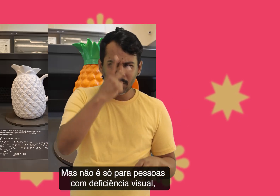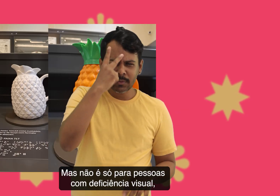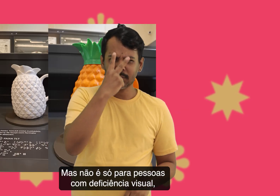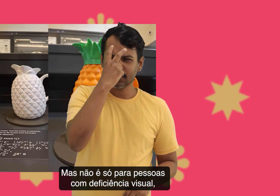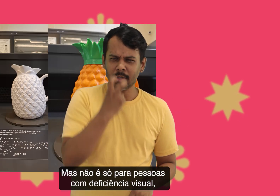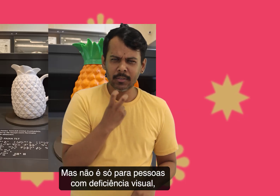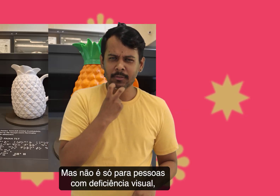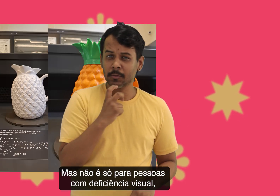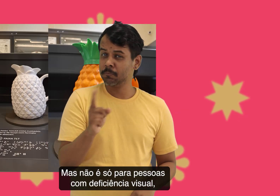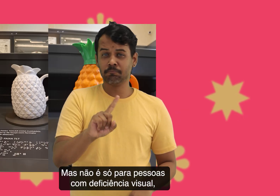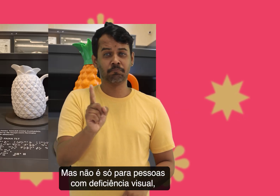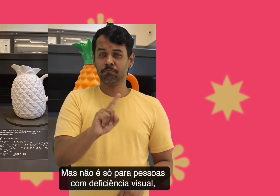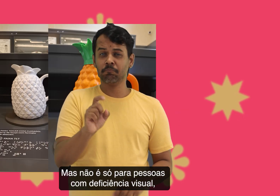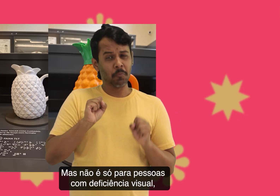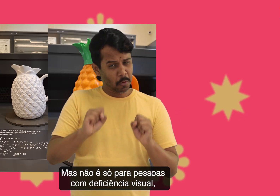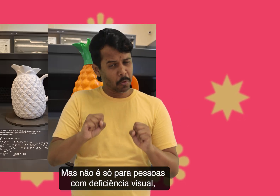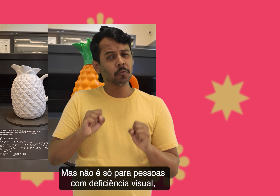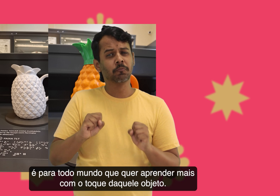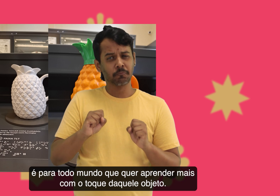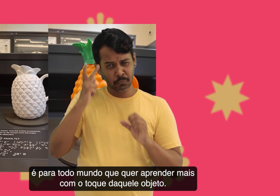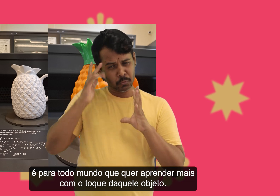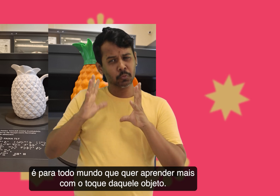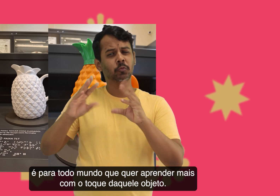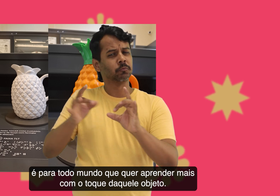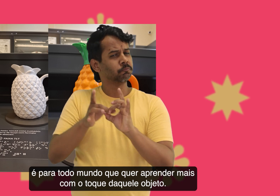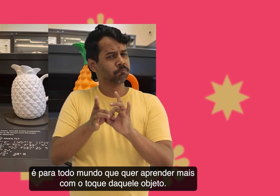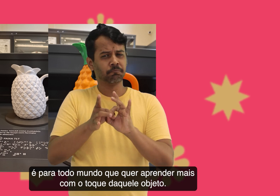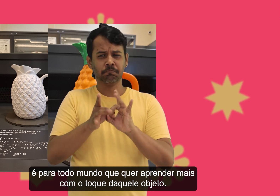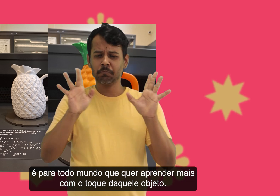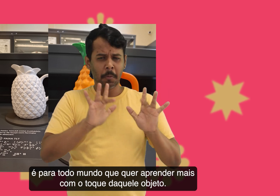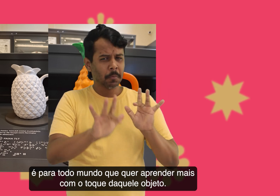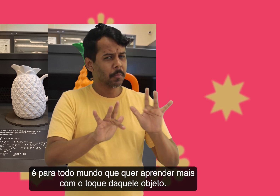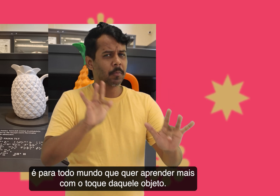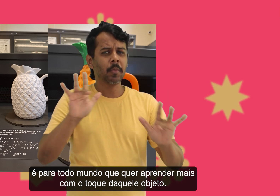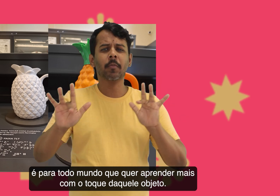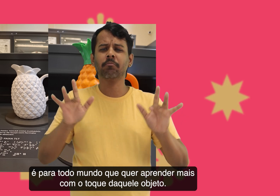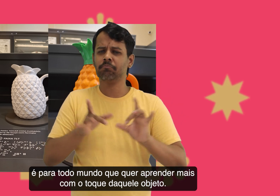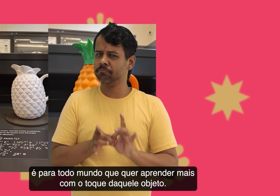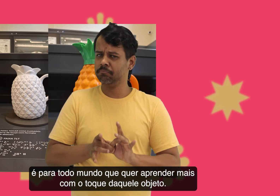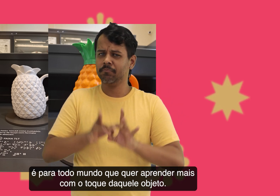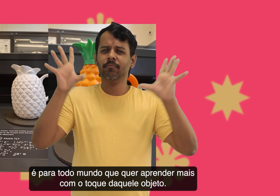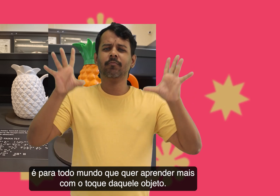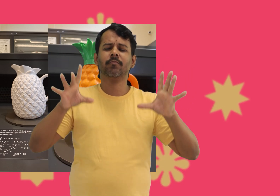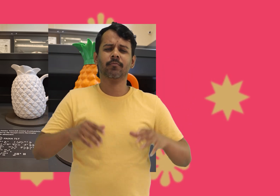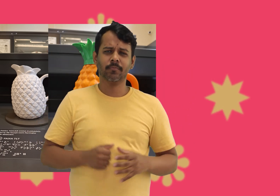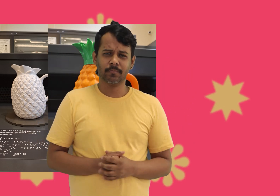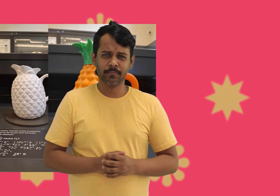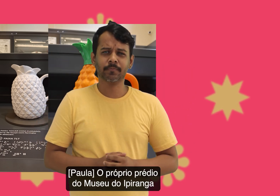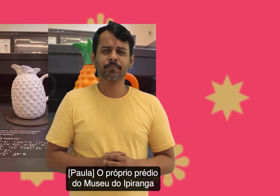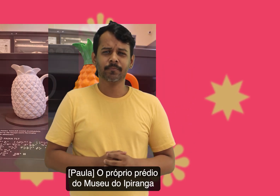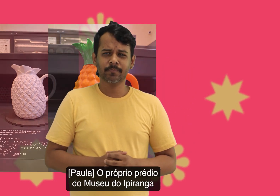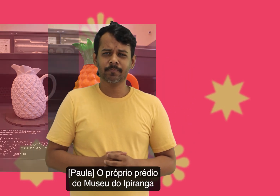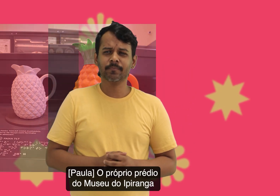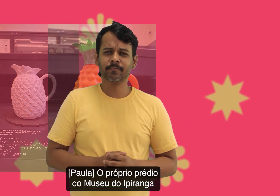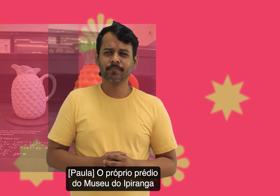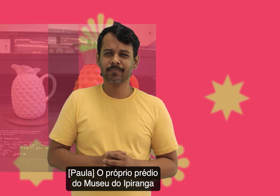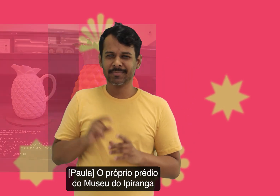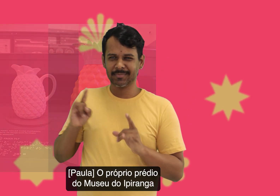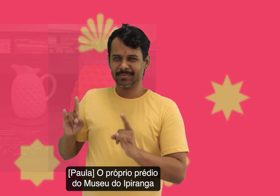só para pessoas com deficiência visual. É para todo mundo que quer aprender mais com o toque daquele objeto. O próprio prédio do Museu